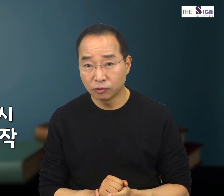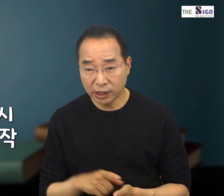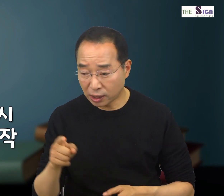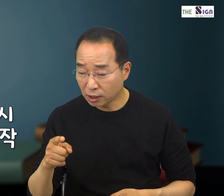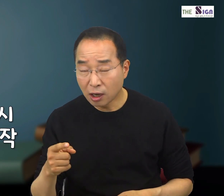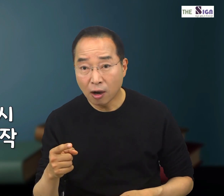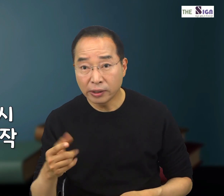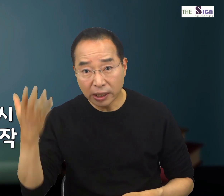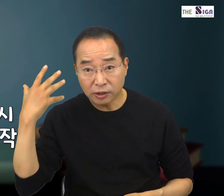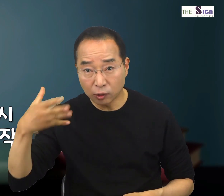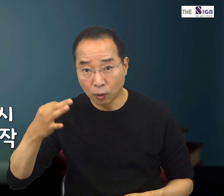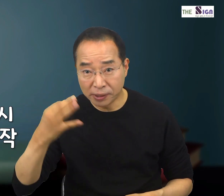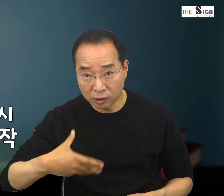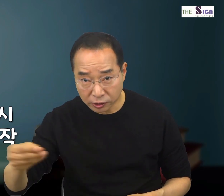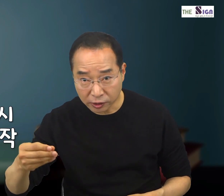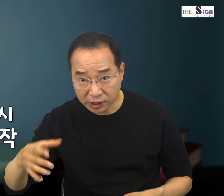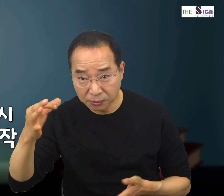우리가 예전에 돈 빌려줬어. 지금